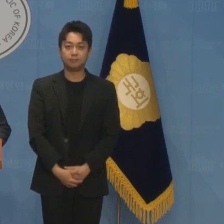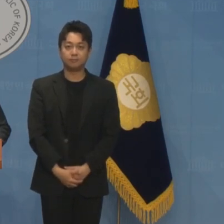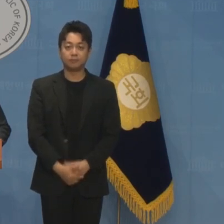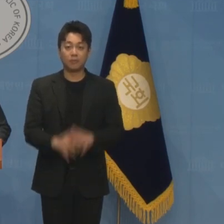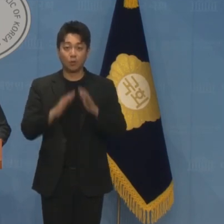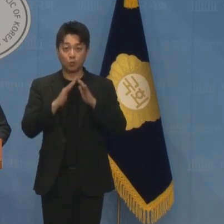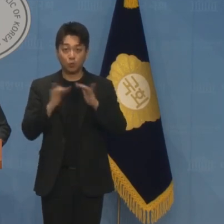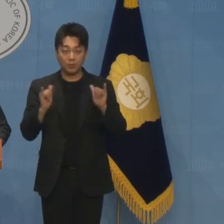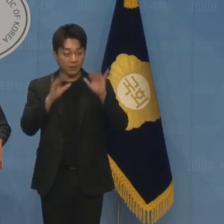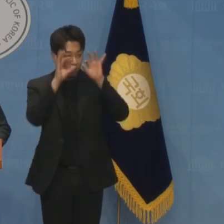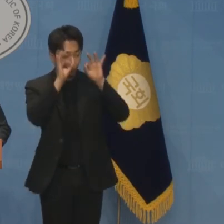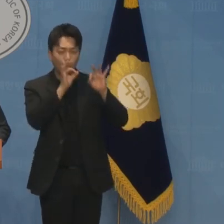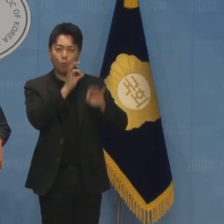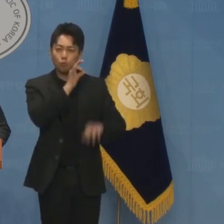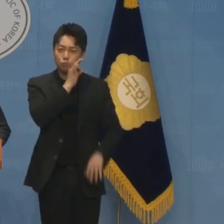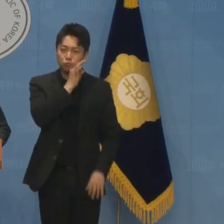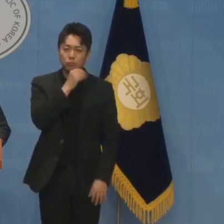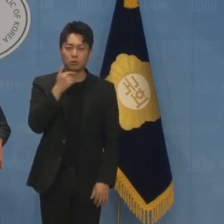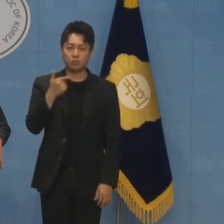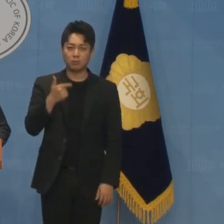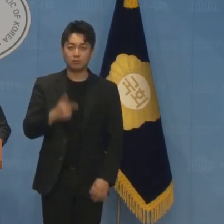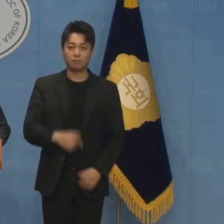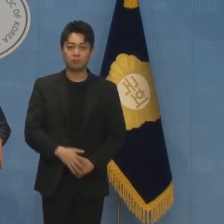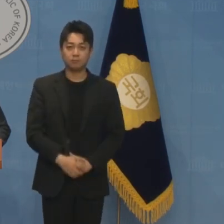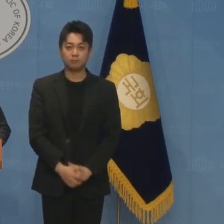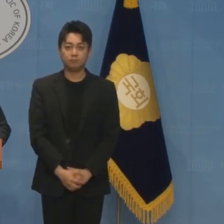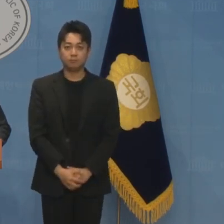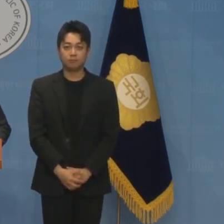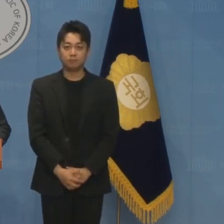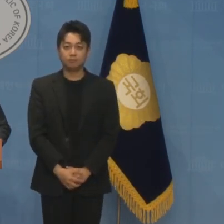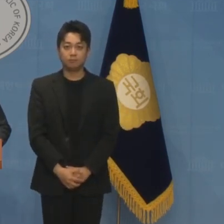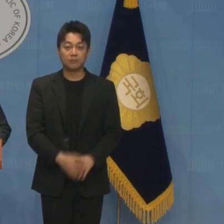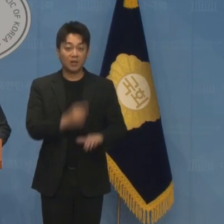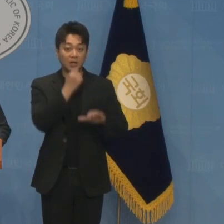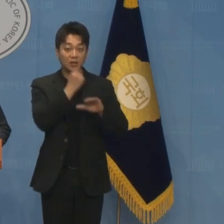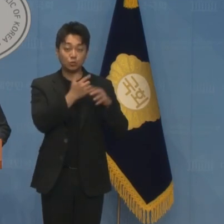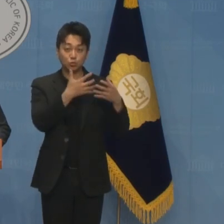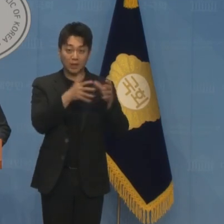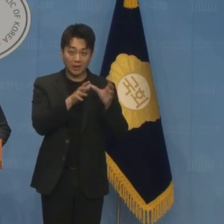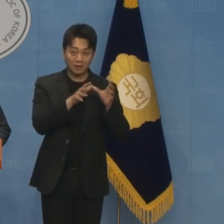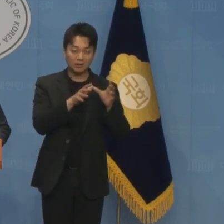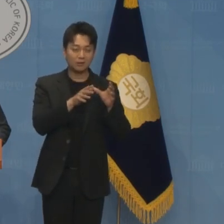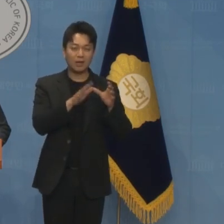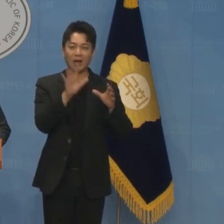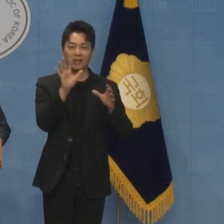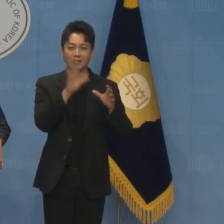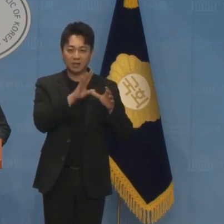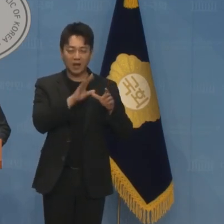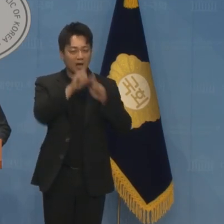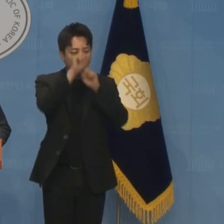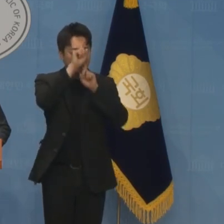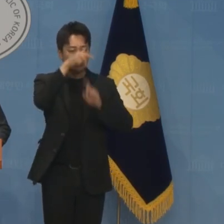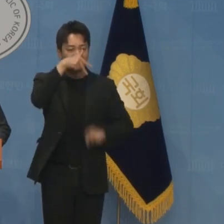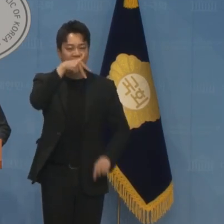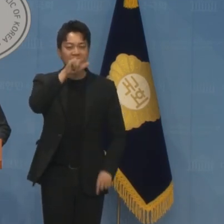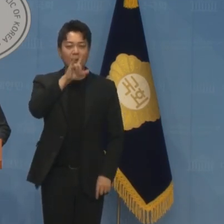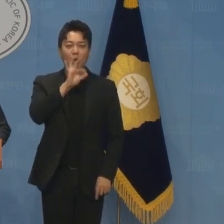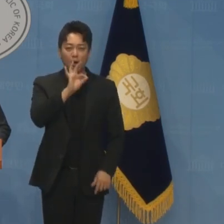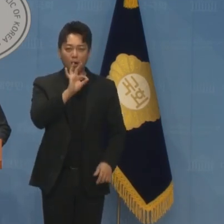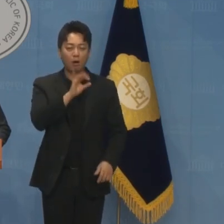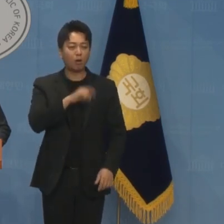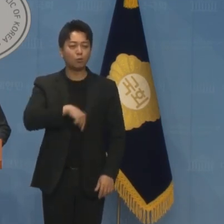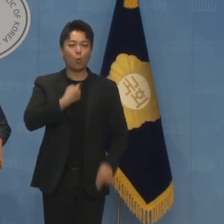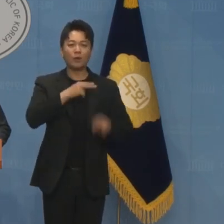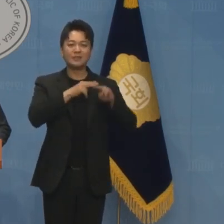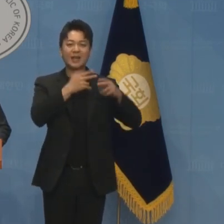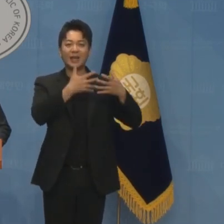보기가 부끄럽습니다 더불어민주당은 더불어 개당 재명 독재당이란 표현이